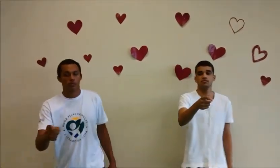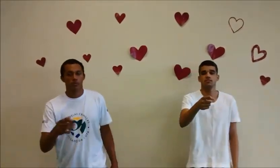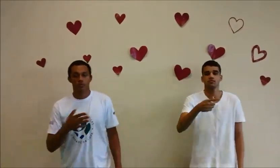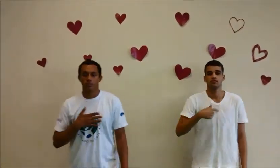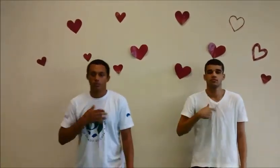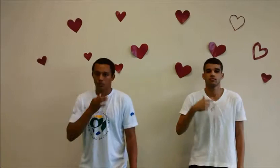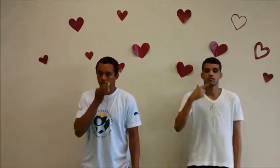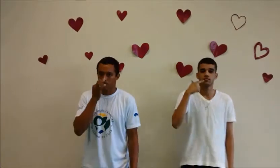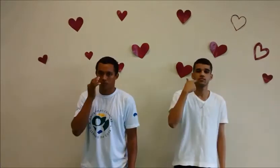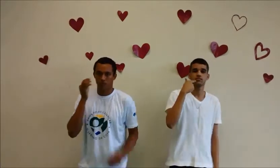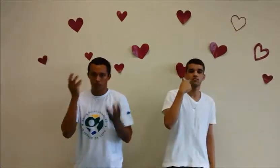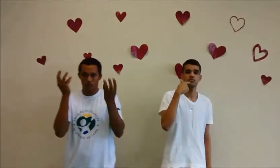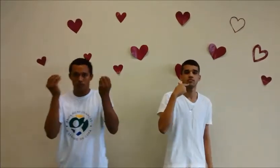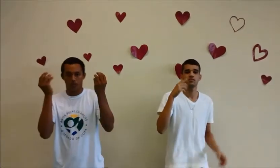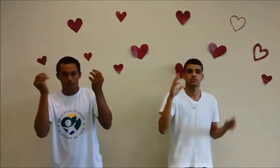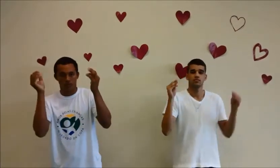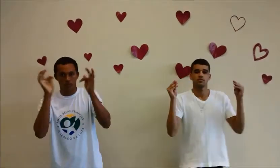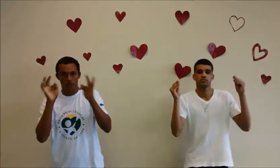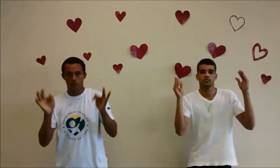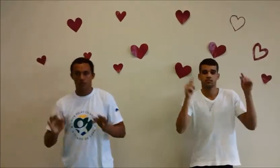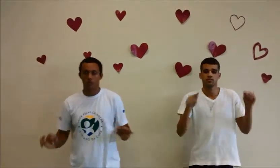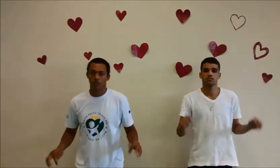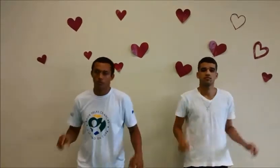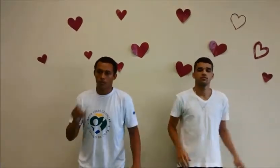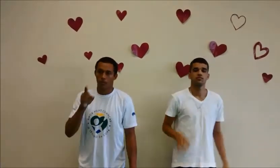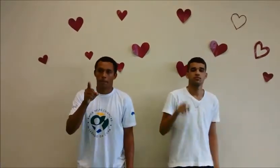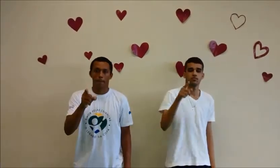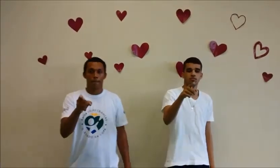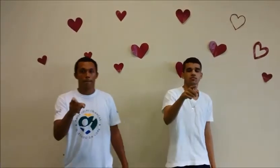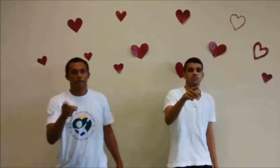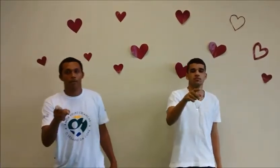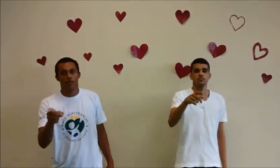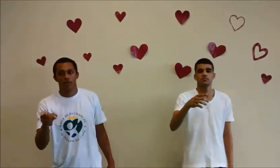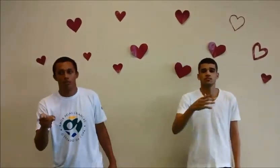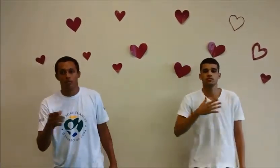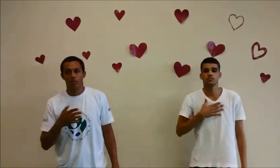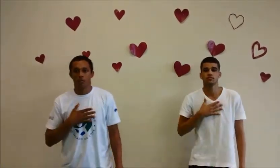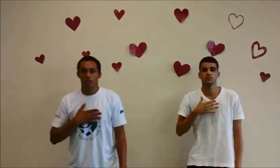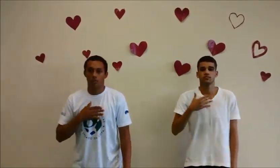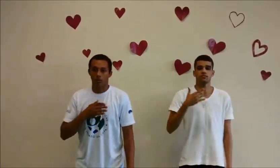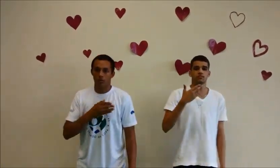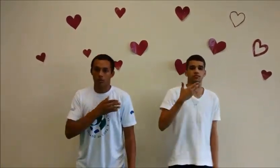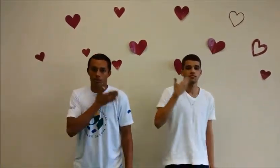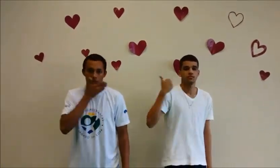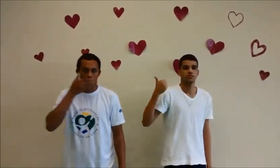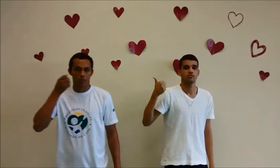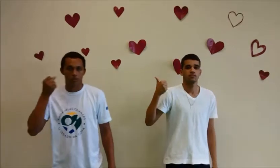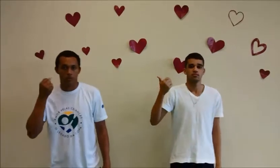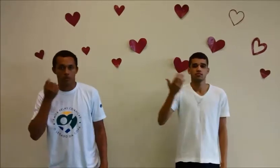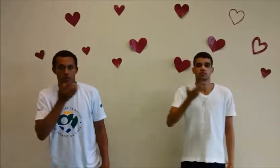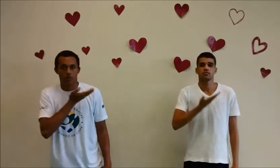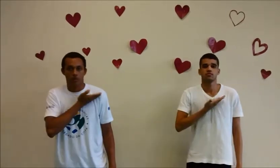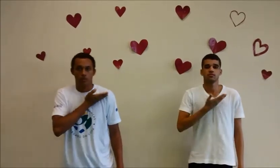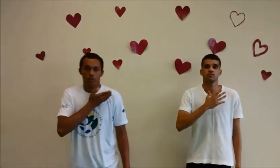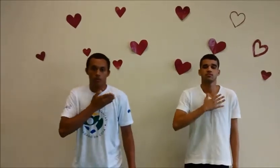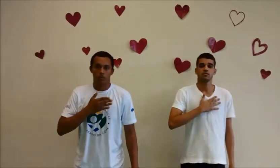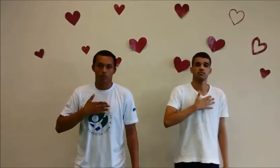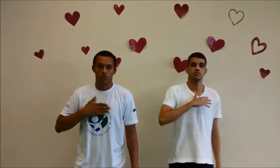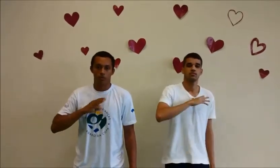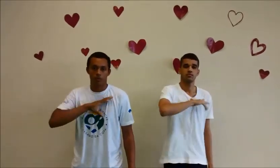você. Meu riso é tão feliz contigo. O meu melhor amigo é o